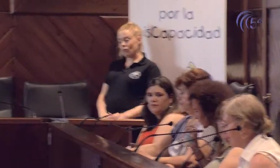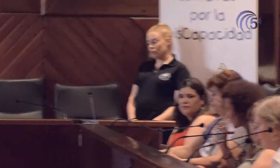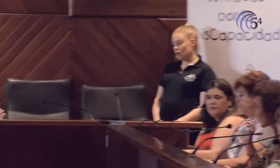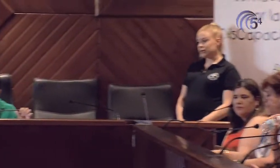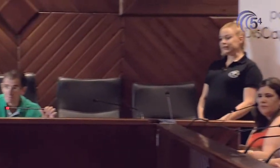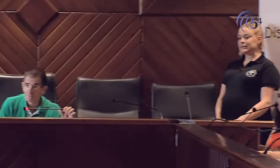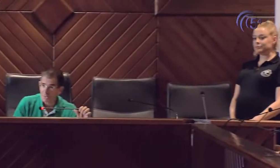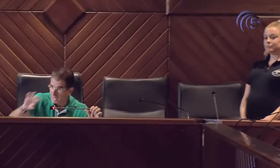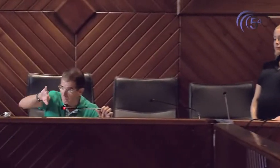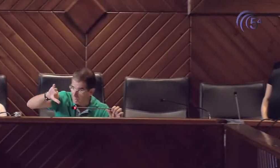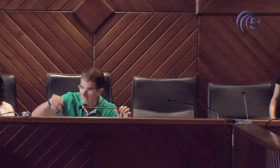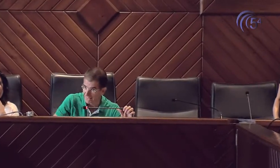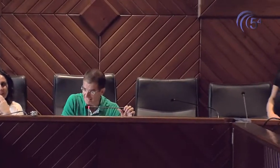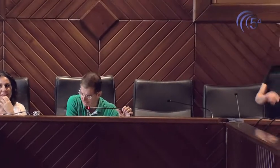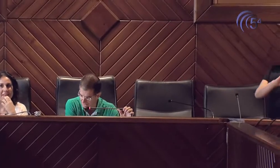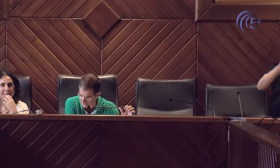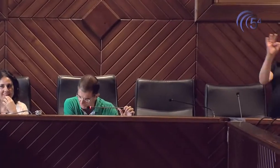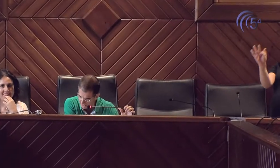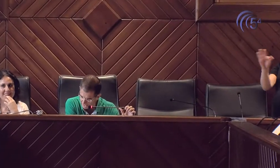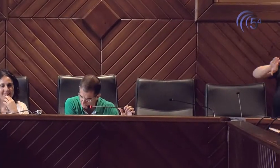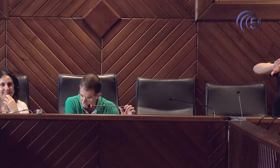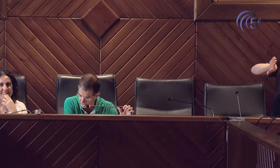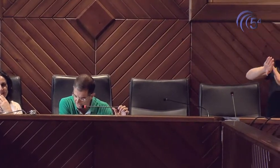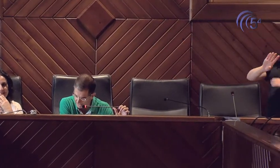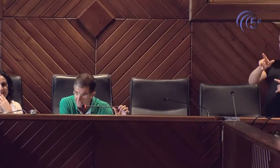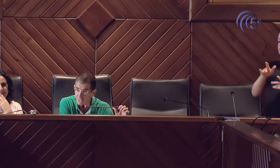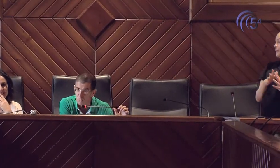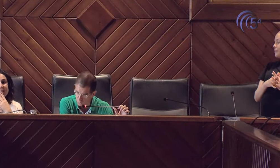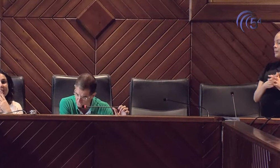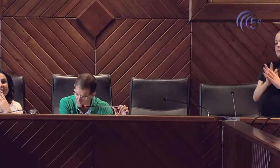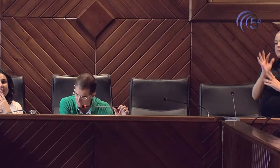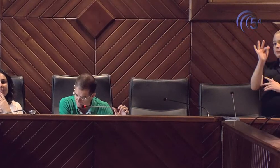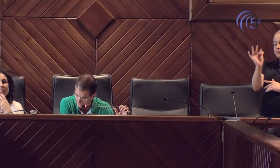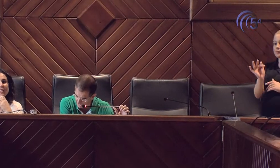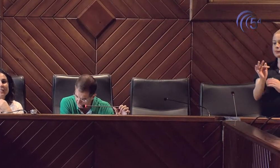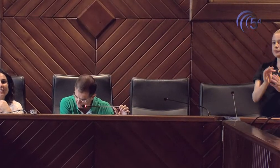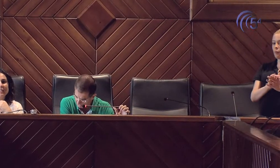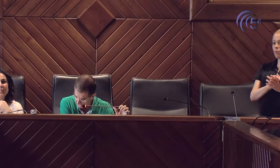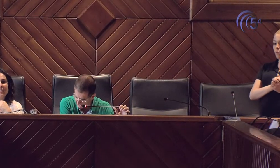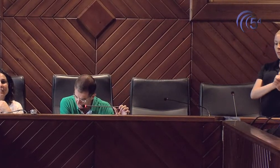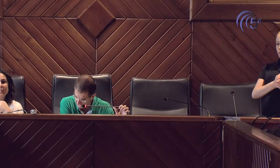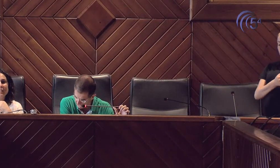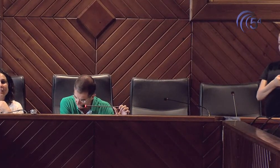Bueno, pues seguimos ya. Seguimos con la parte derecha. Y ahora, pues, turno. Dino el turno de palabra.